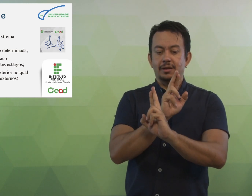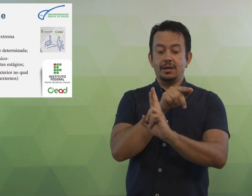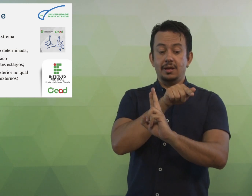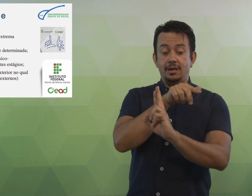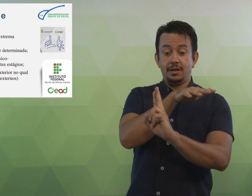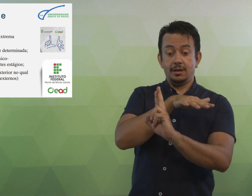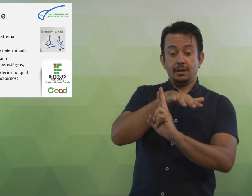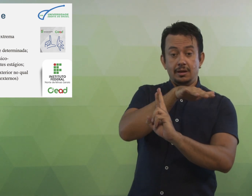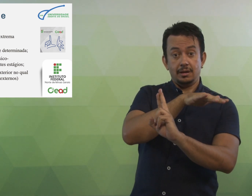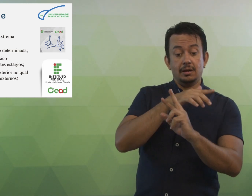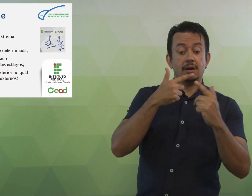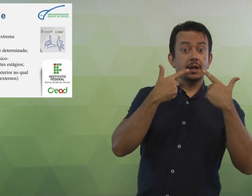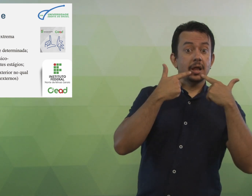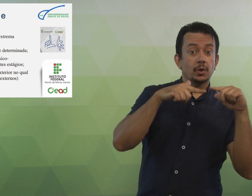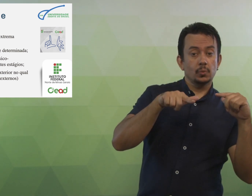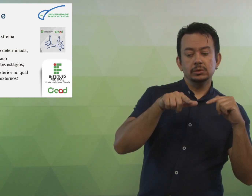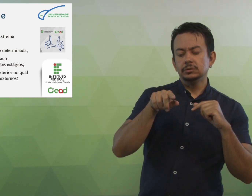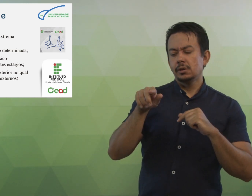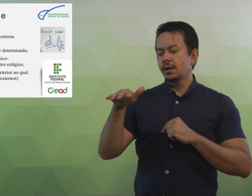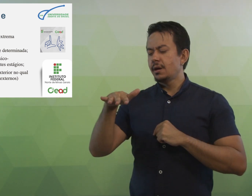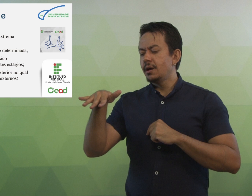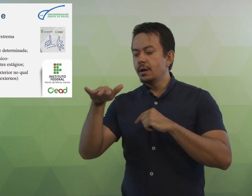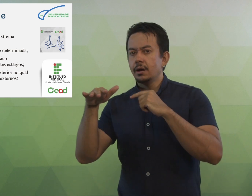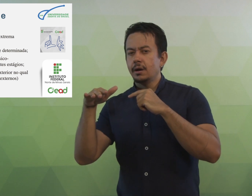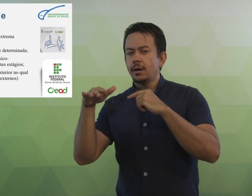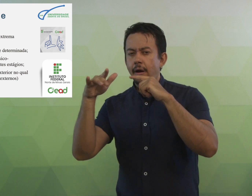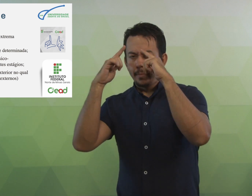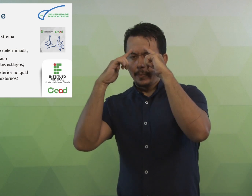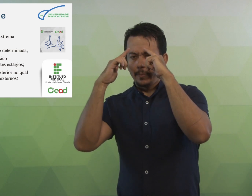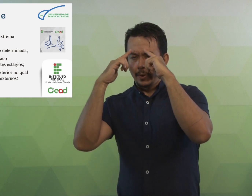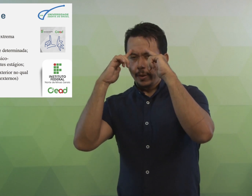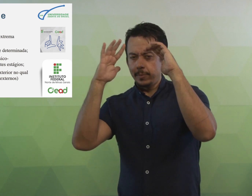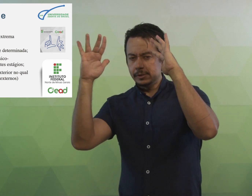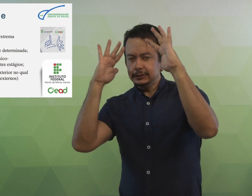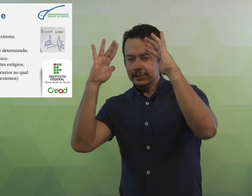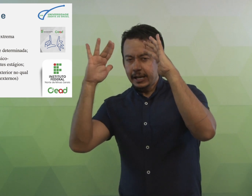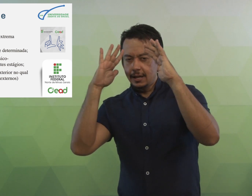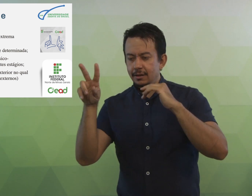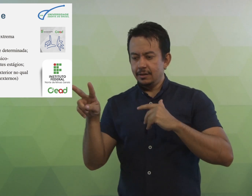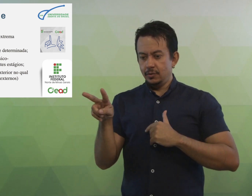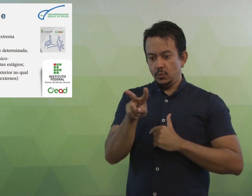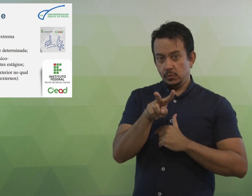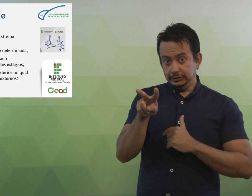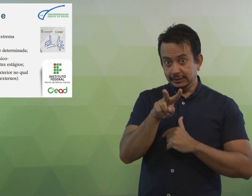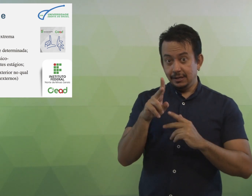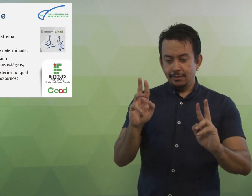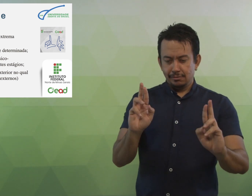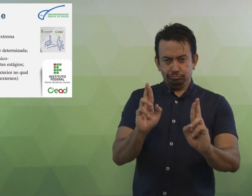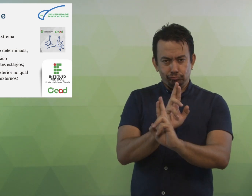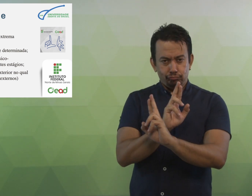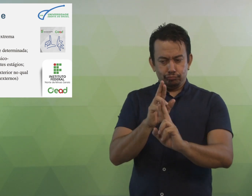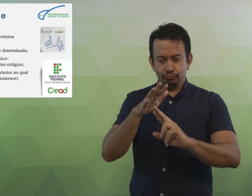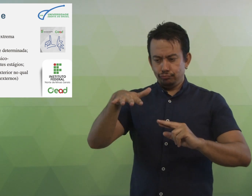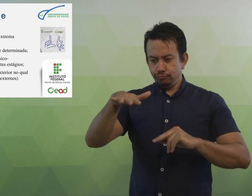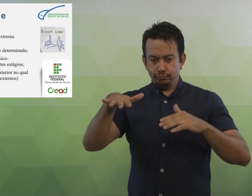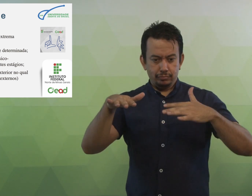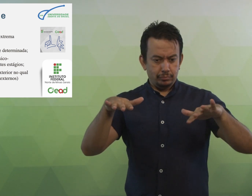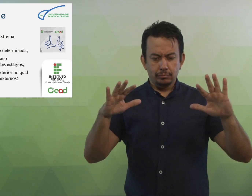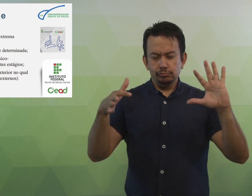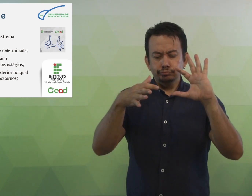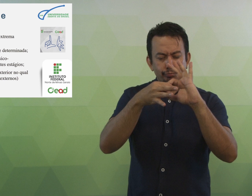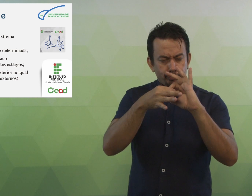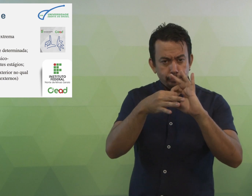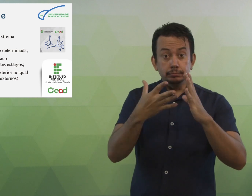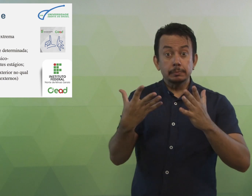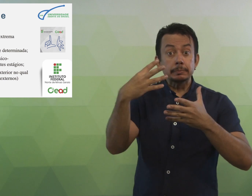Então, nós trabalharemos agora a linguagem e o pensamento e qual relação que essas